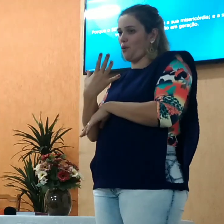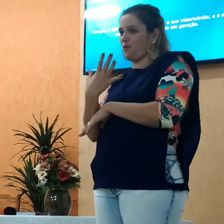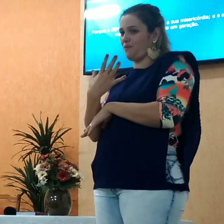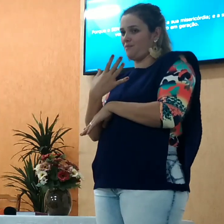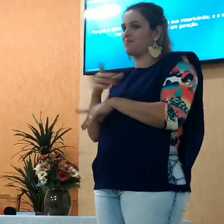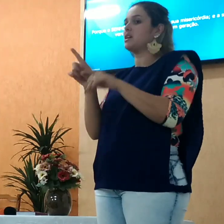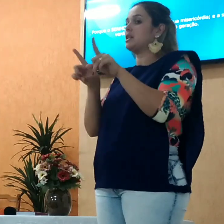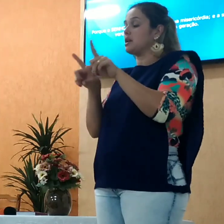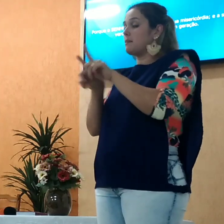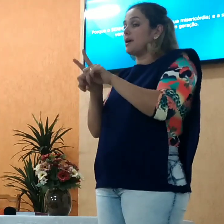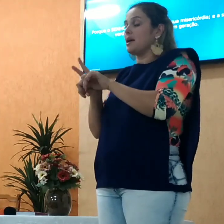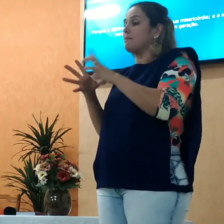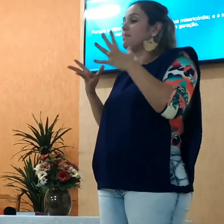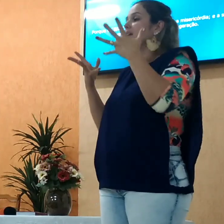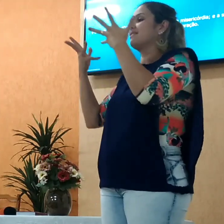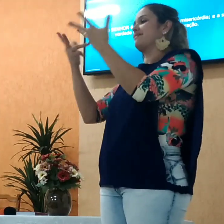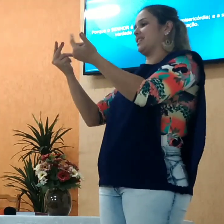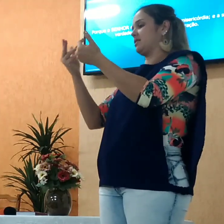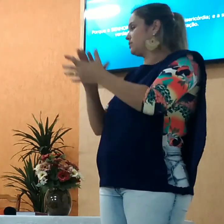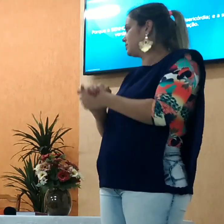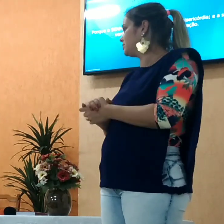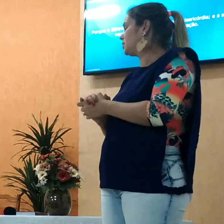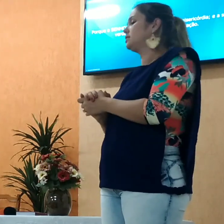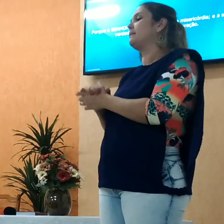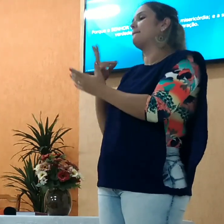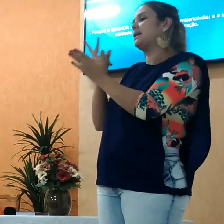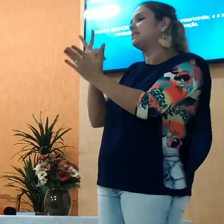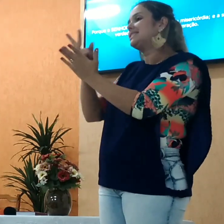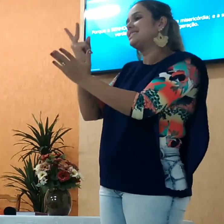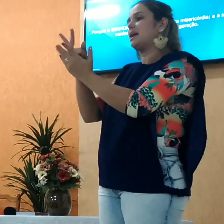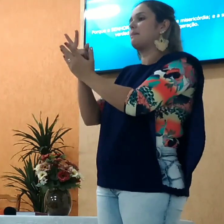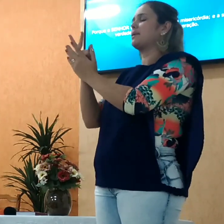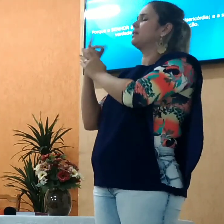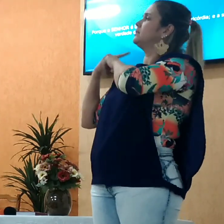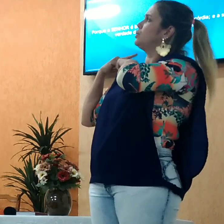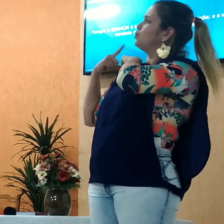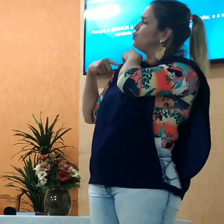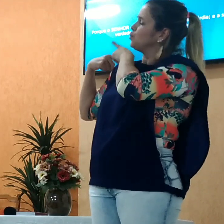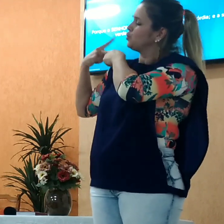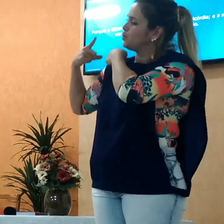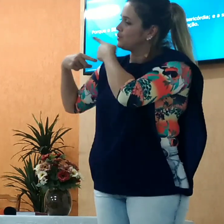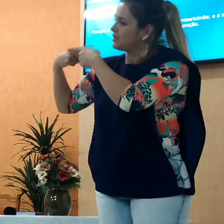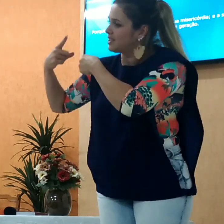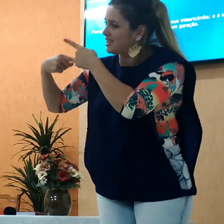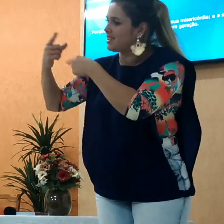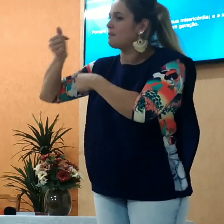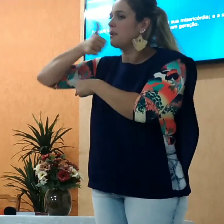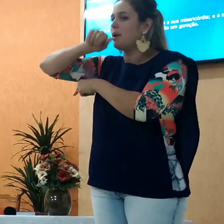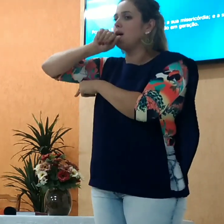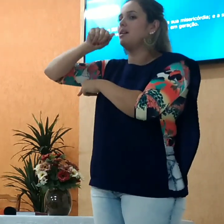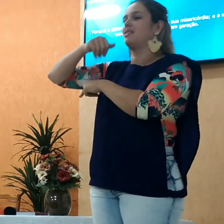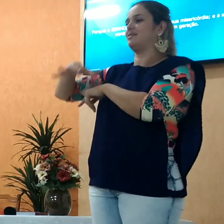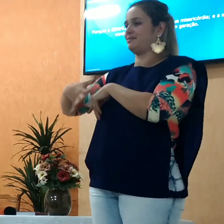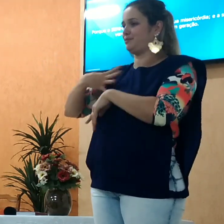sua misericórdia dura para sempre, de geração em geração, a